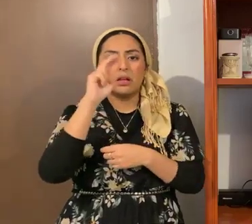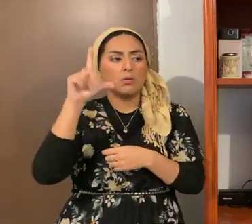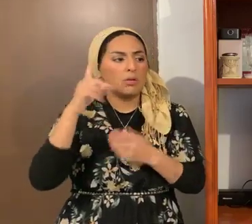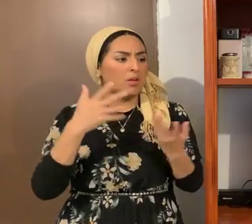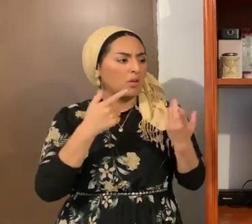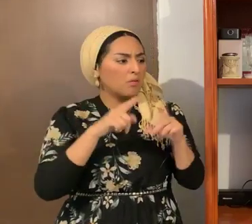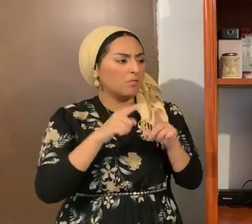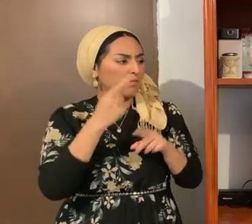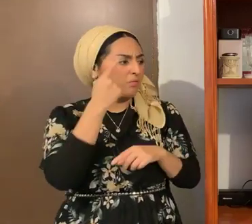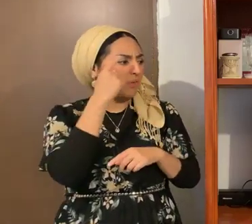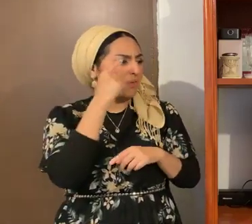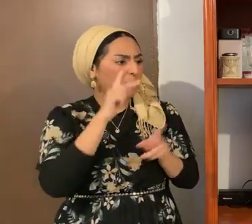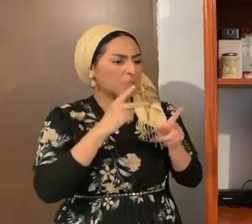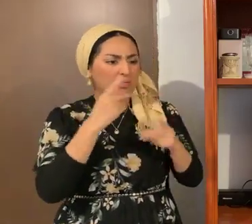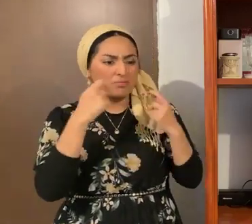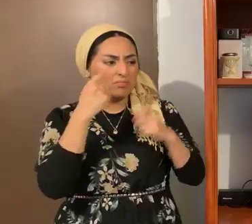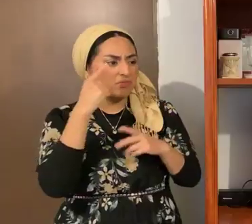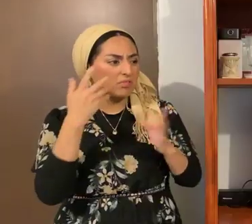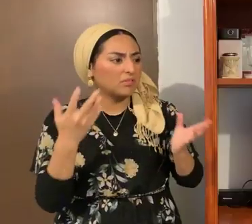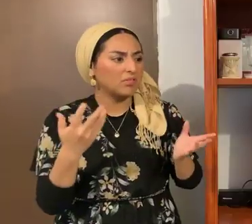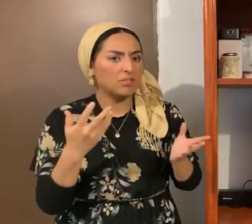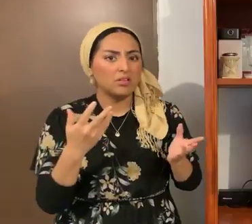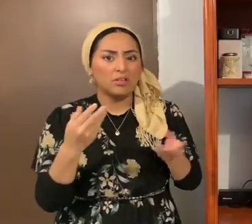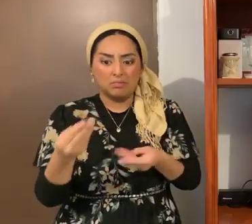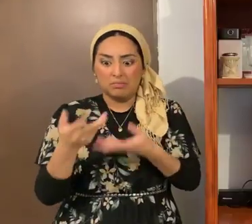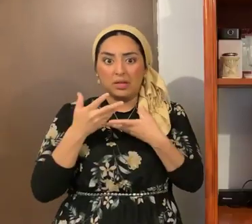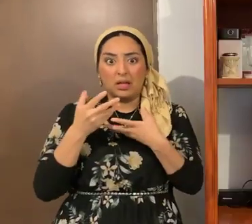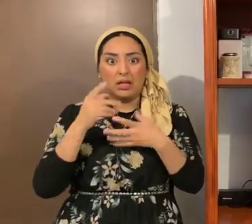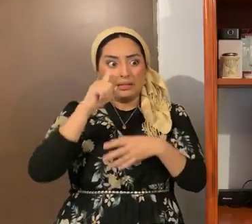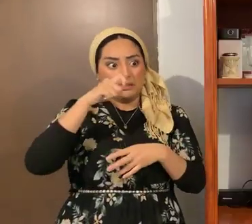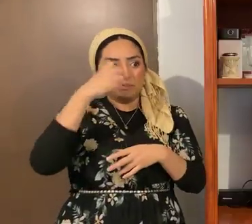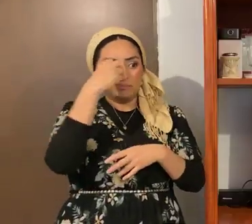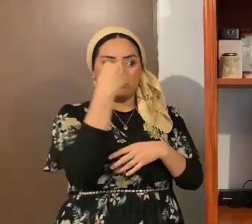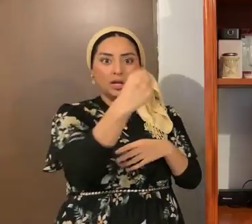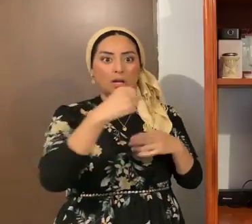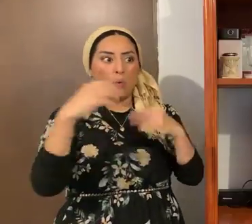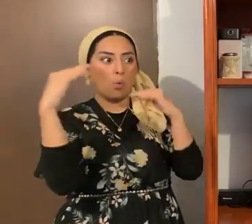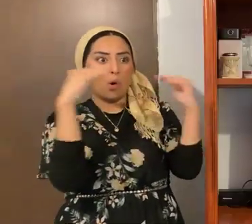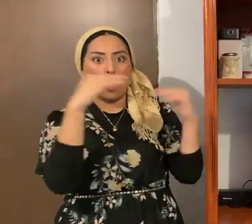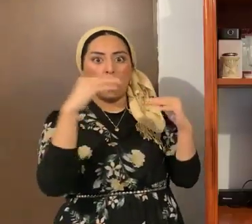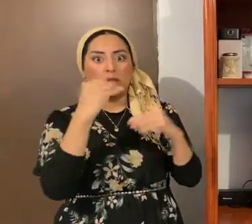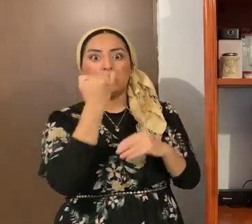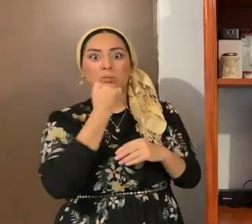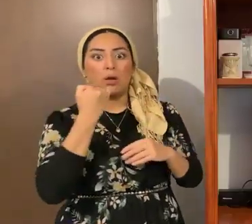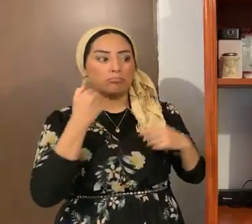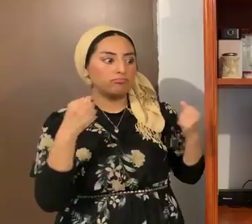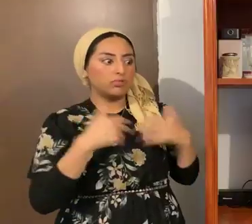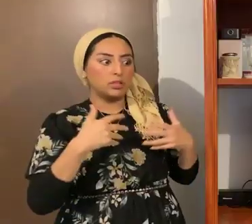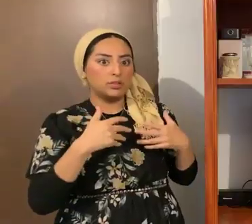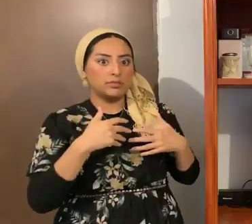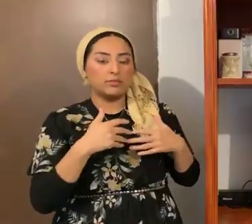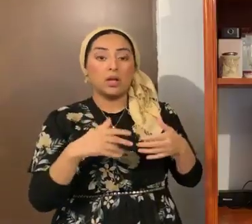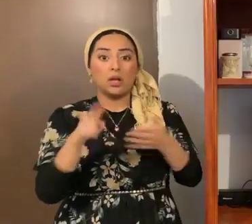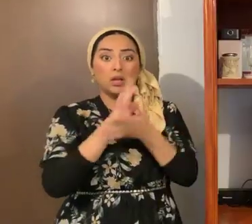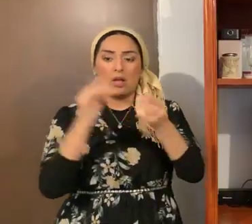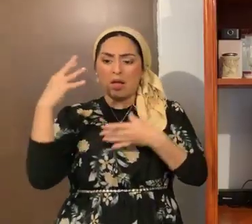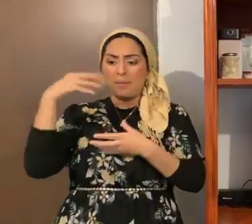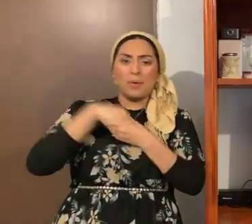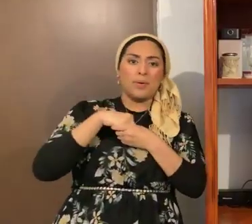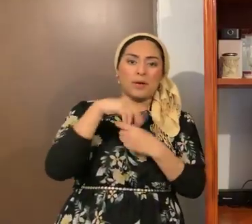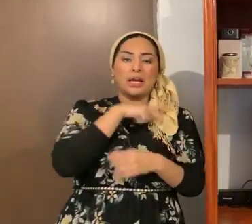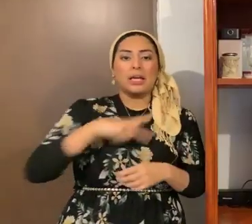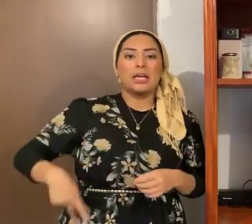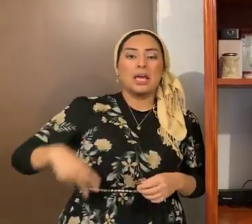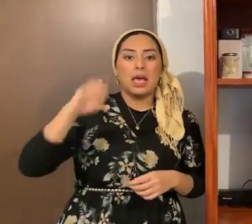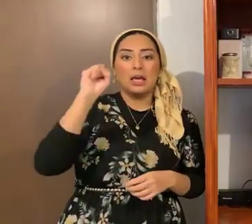tiene el pueblo que llora? Y le contaron las palabras de los hombres de Jabes. Al oír Saúl estas palabras, el Ruach HaKodesh de Elohim vino sobre él con